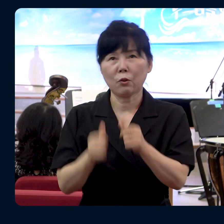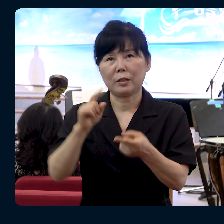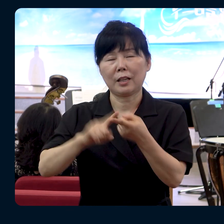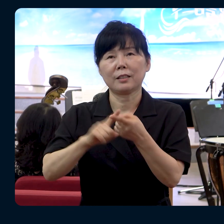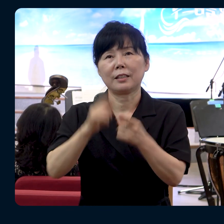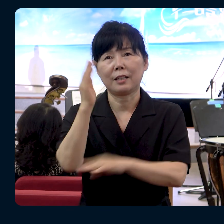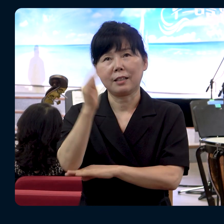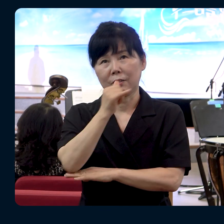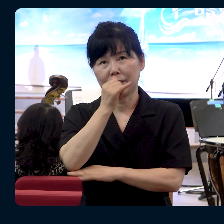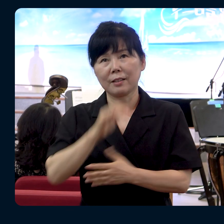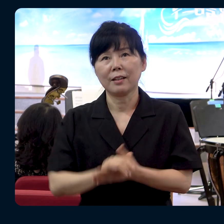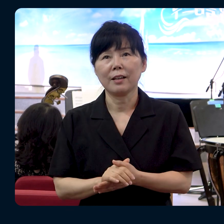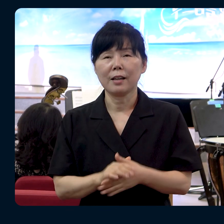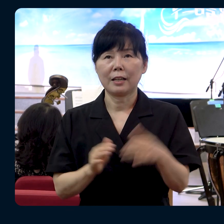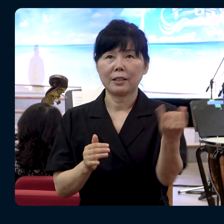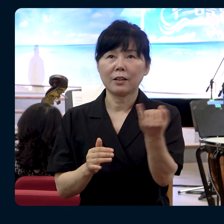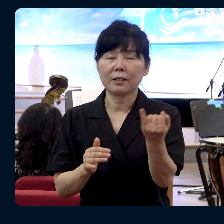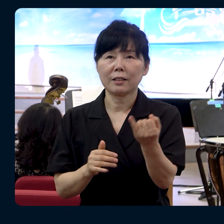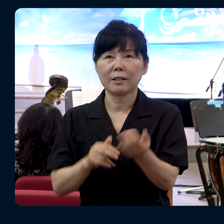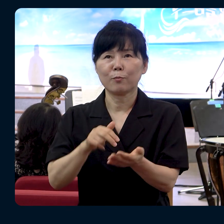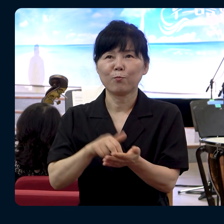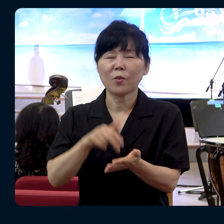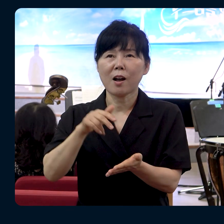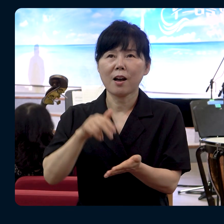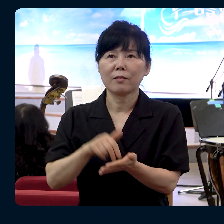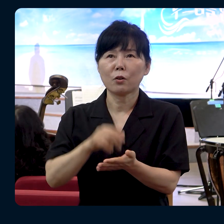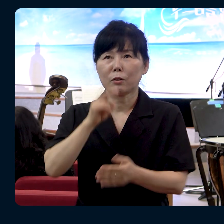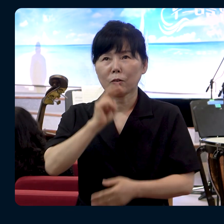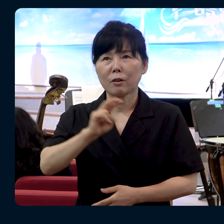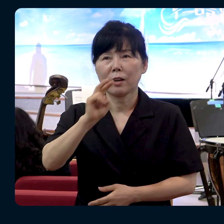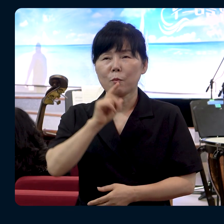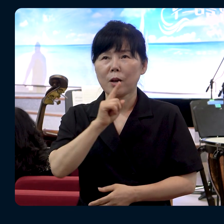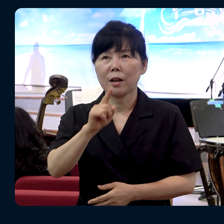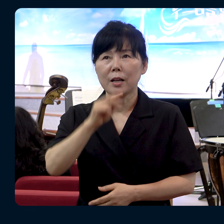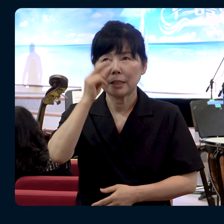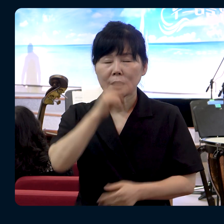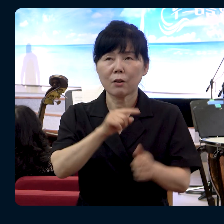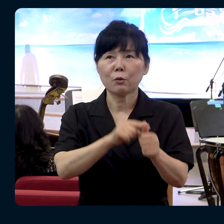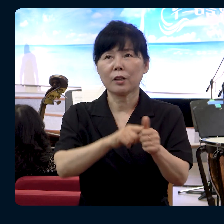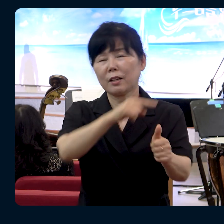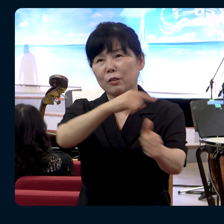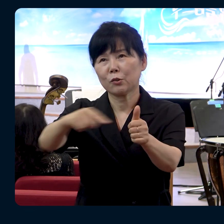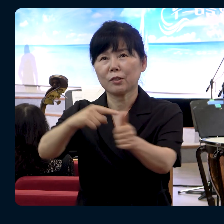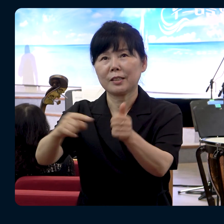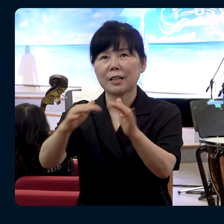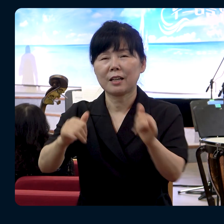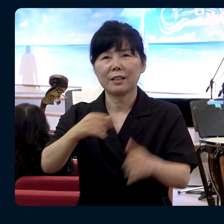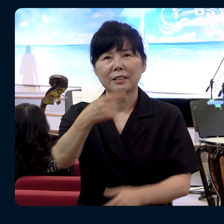읽어보겠습니다. 시작. 여인들이 뛰놀며 노래하여 이르되 사울이 죽인 자는